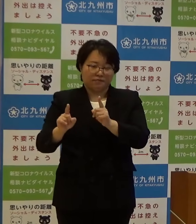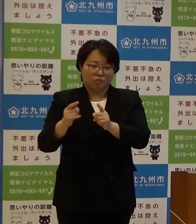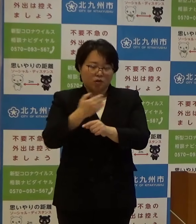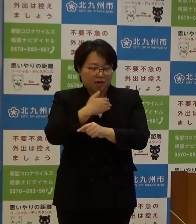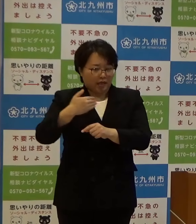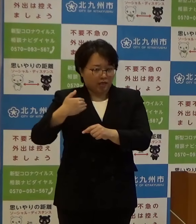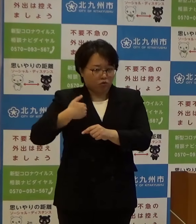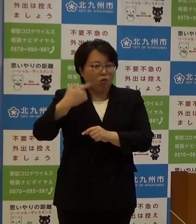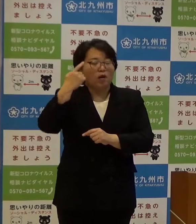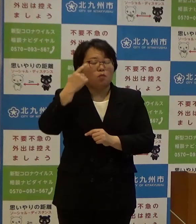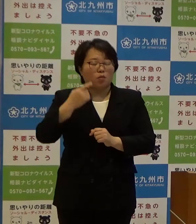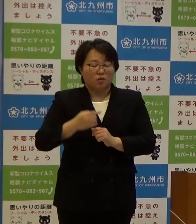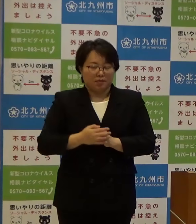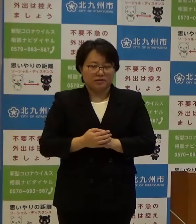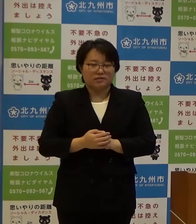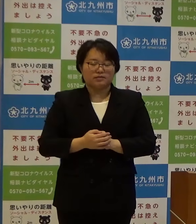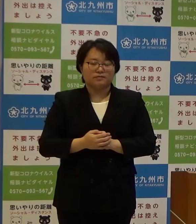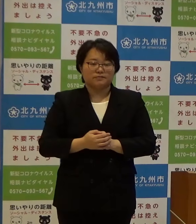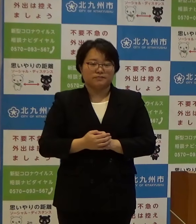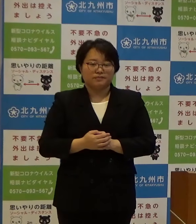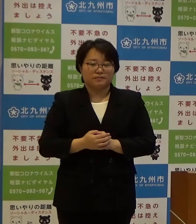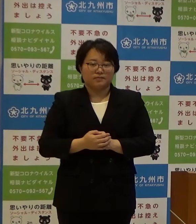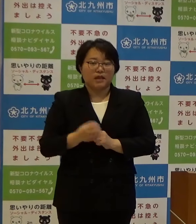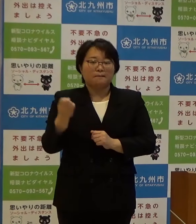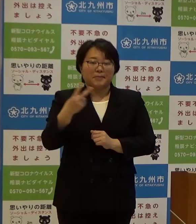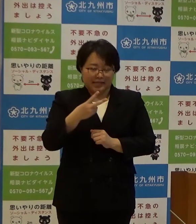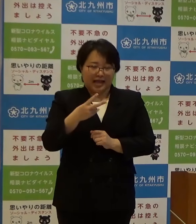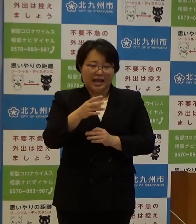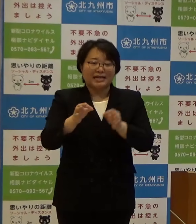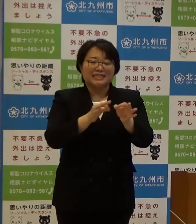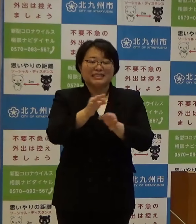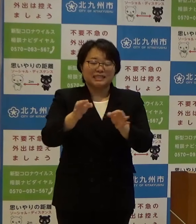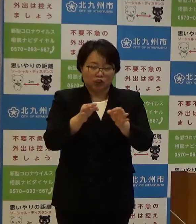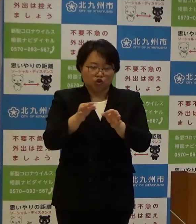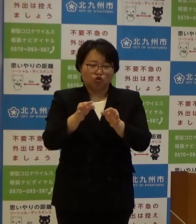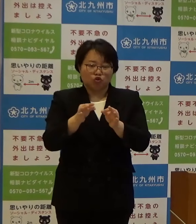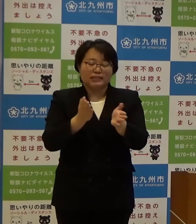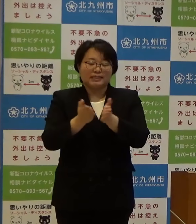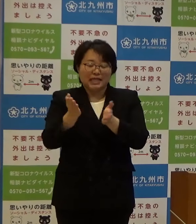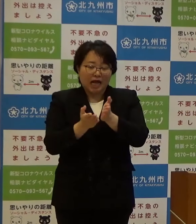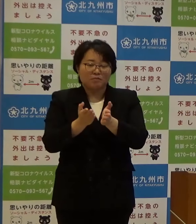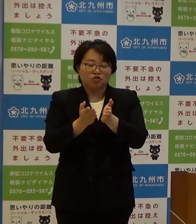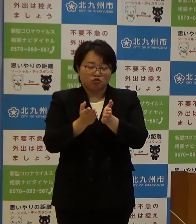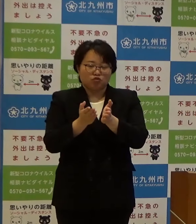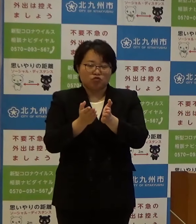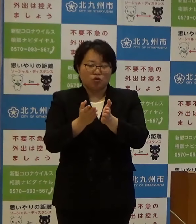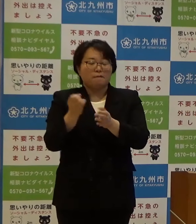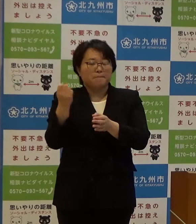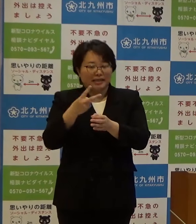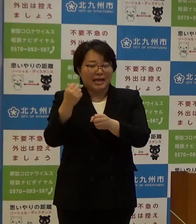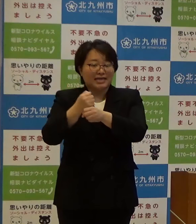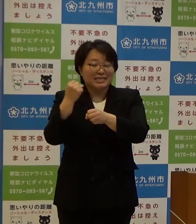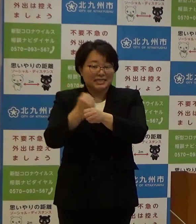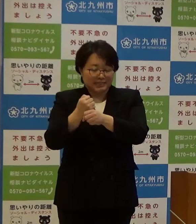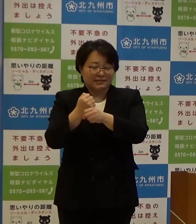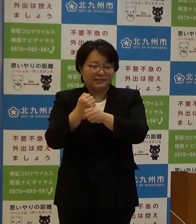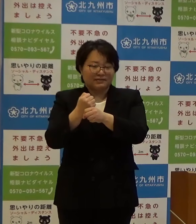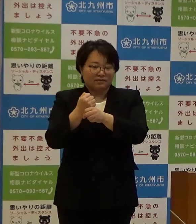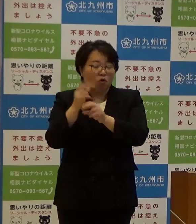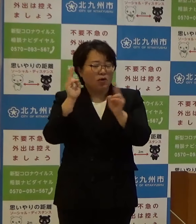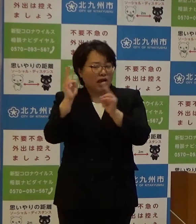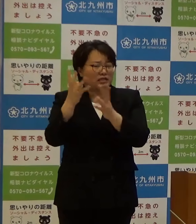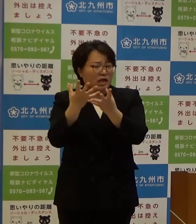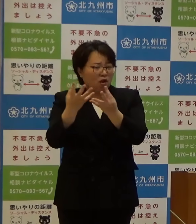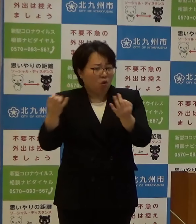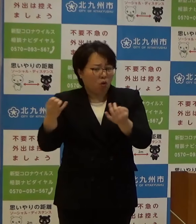です。それと、金融サービス業が多い地域とですね、製造業が多い地域というのもですね、